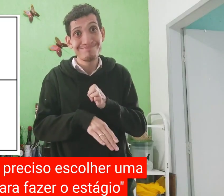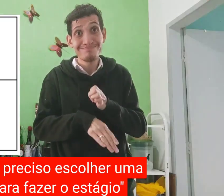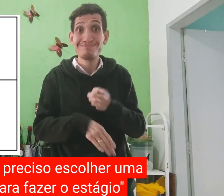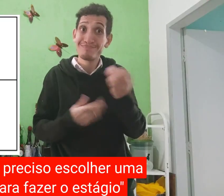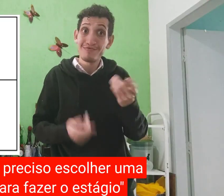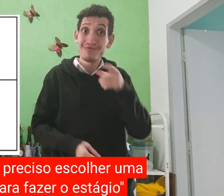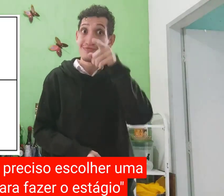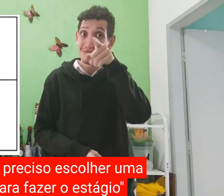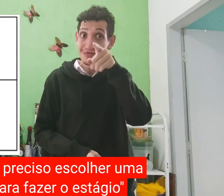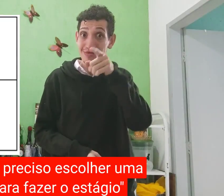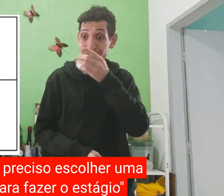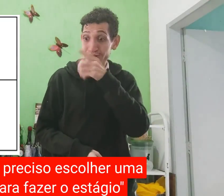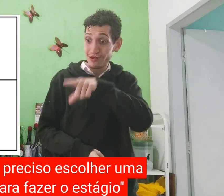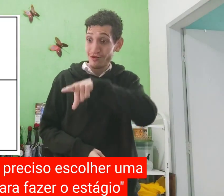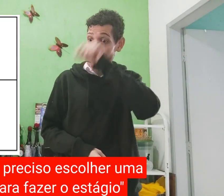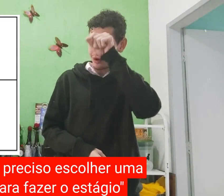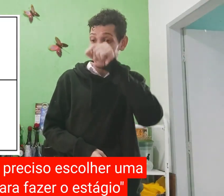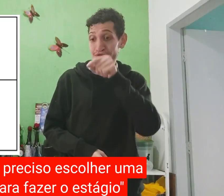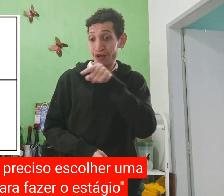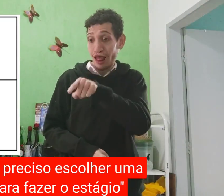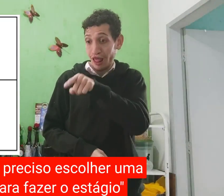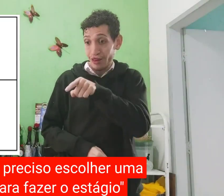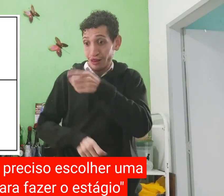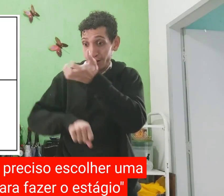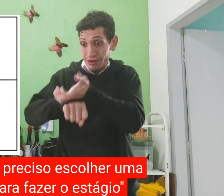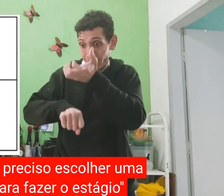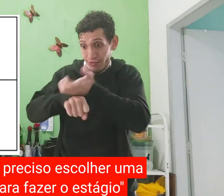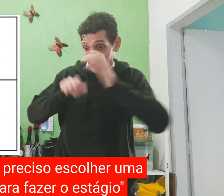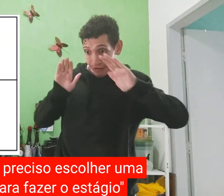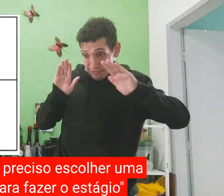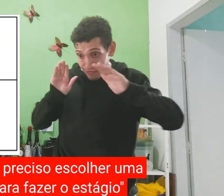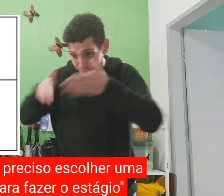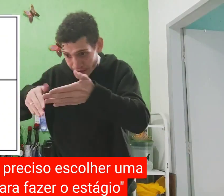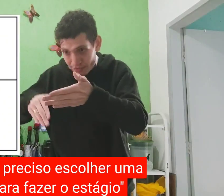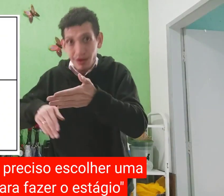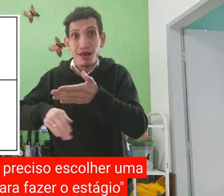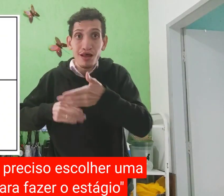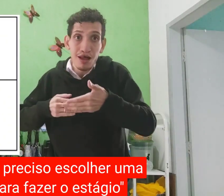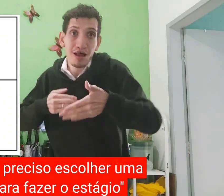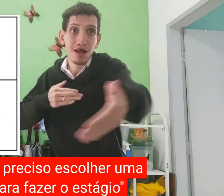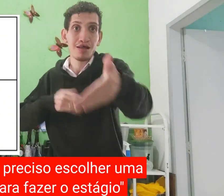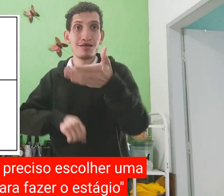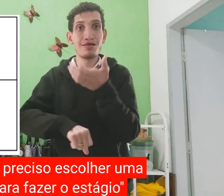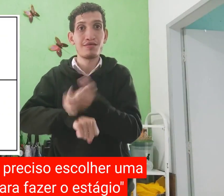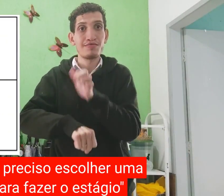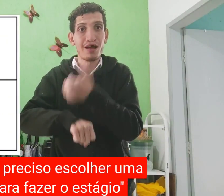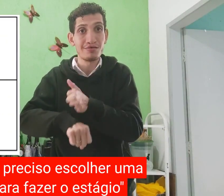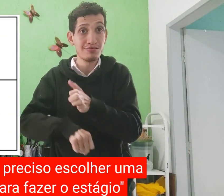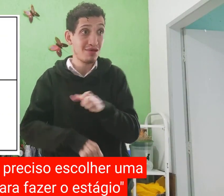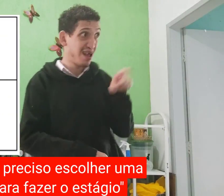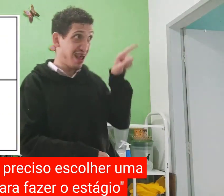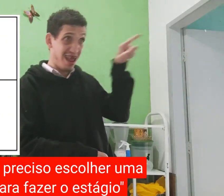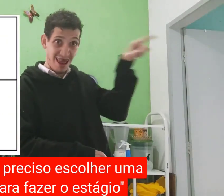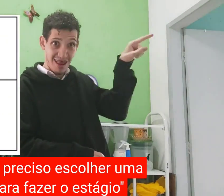Pro estágio. Então, você escolheu essa disciplina específica e vai pro estágio.